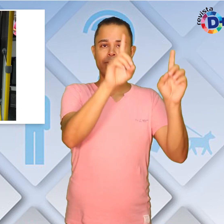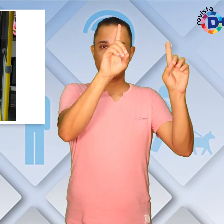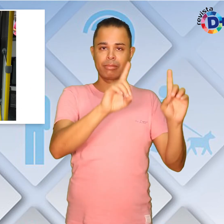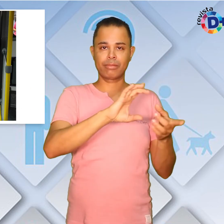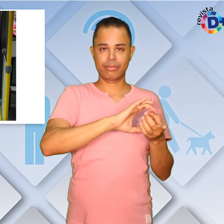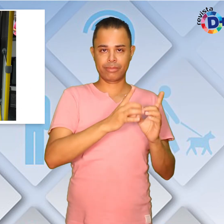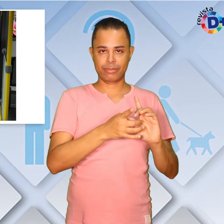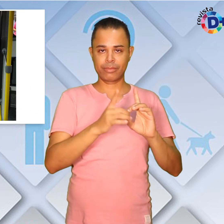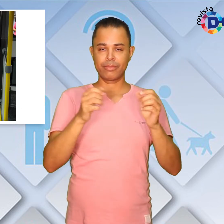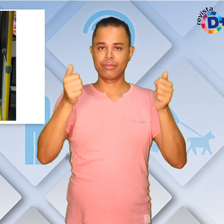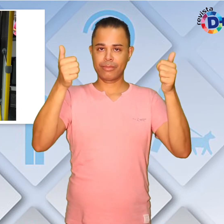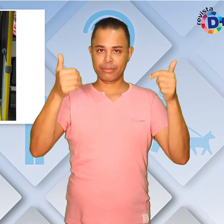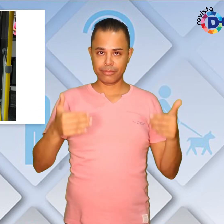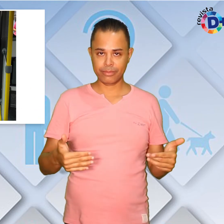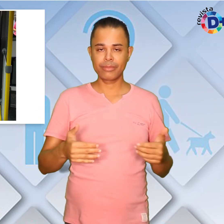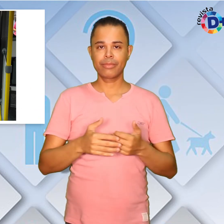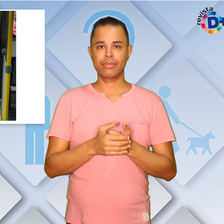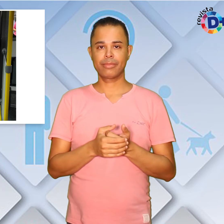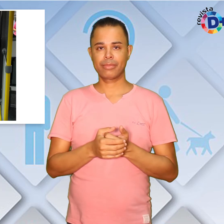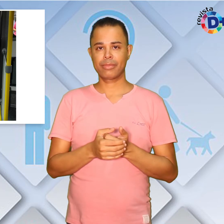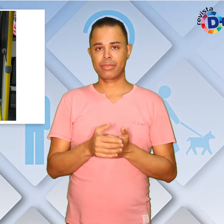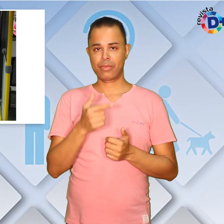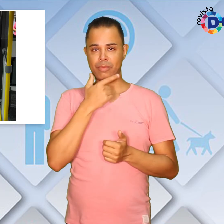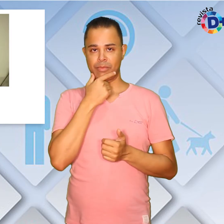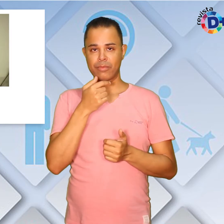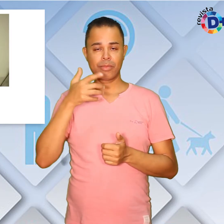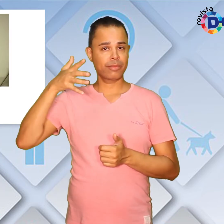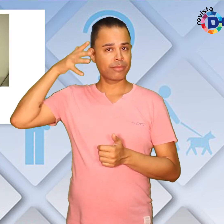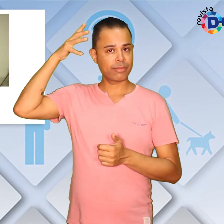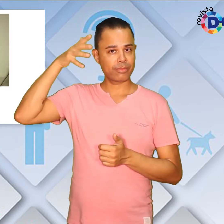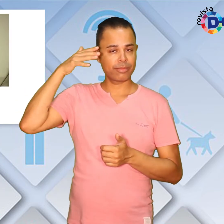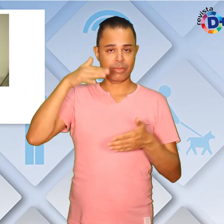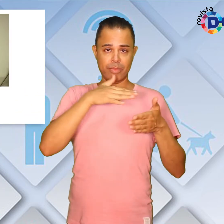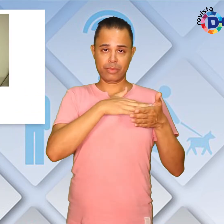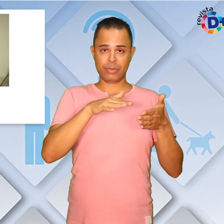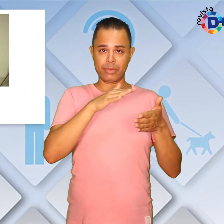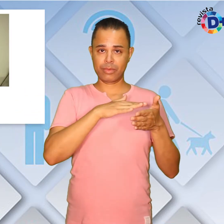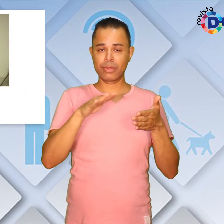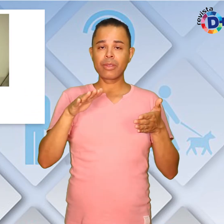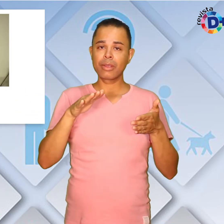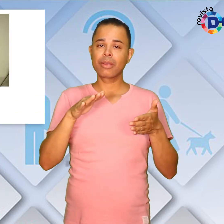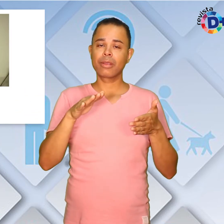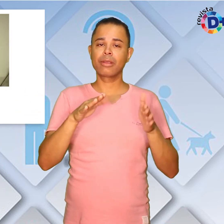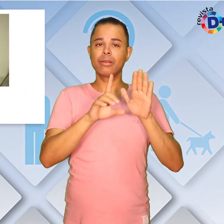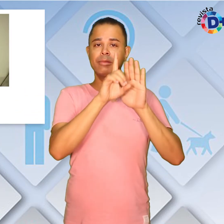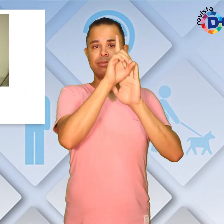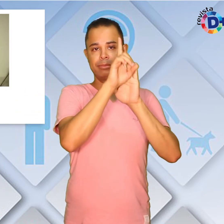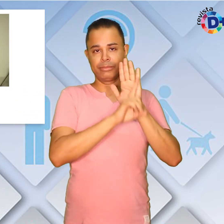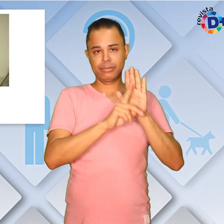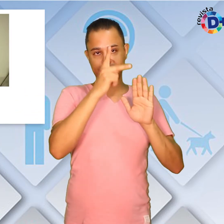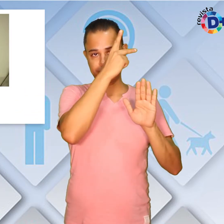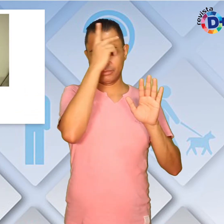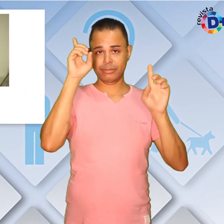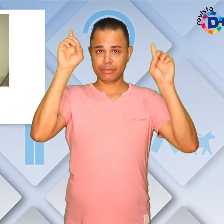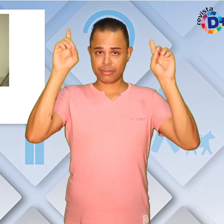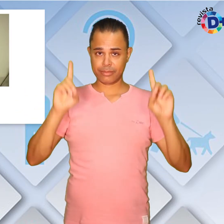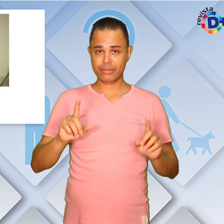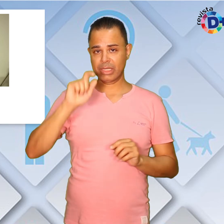avaliem titular da secretaria municipal da pessoa com deficiência cid torquato